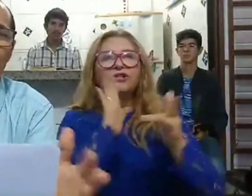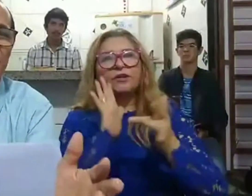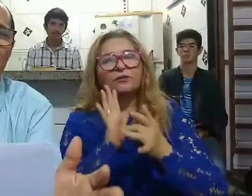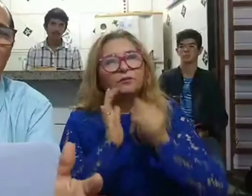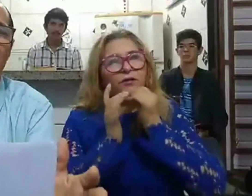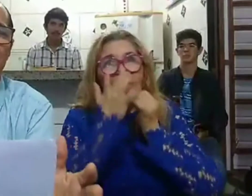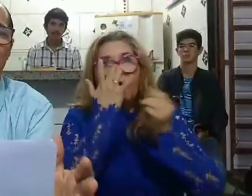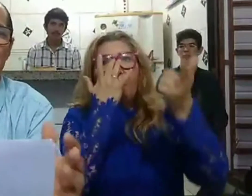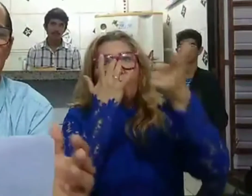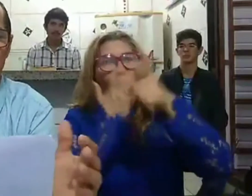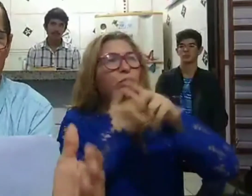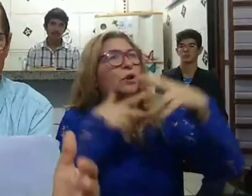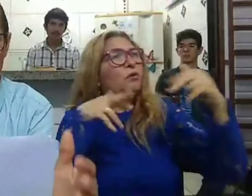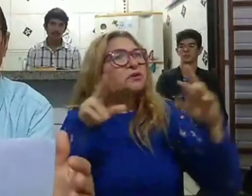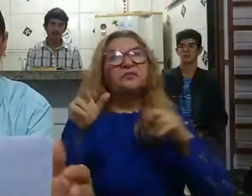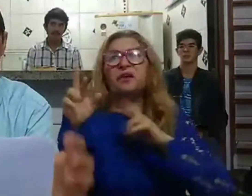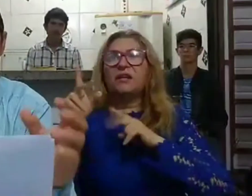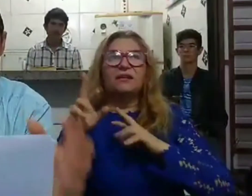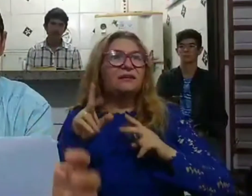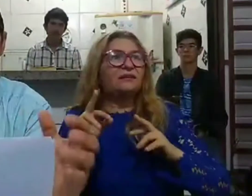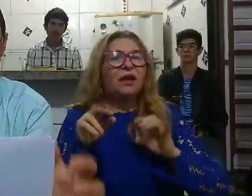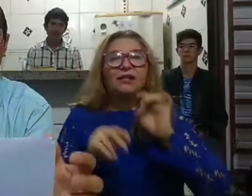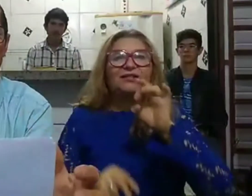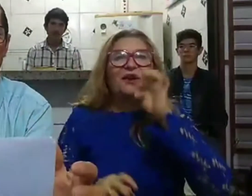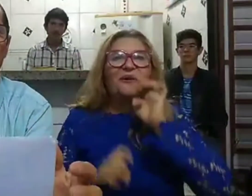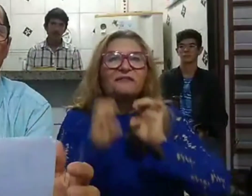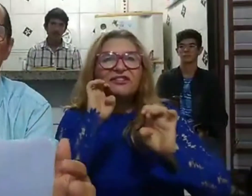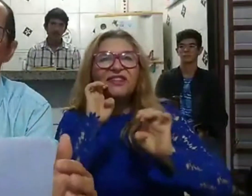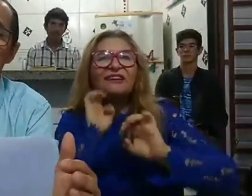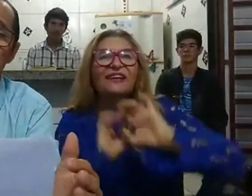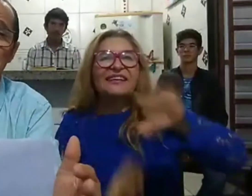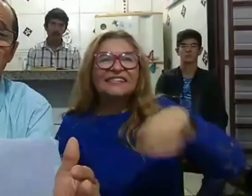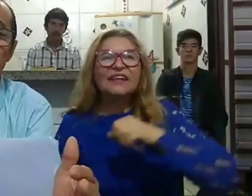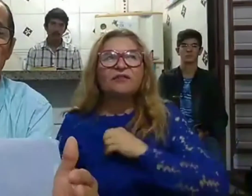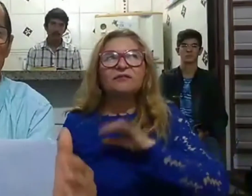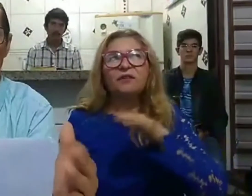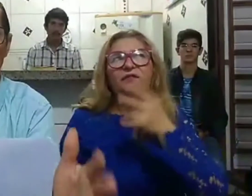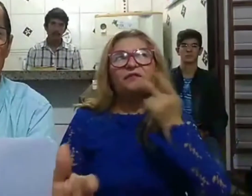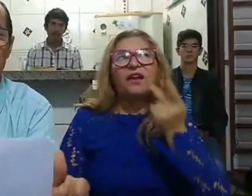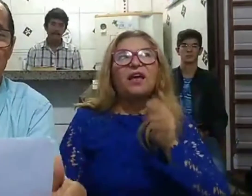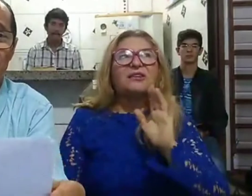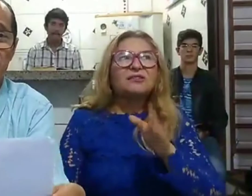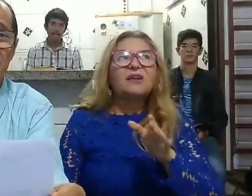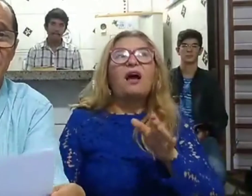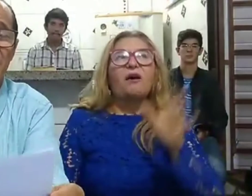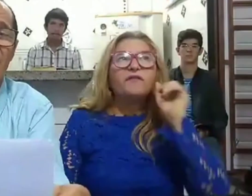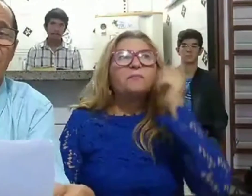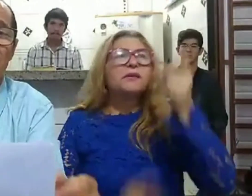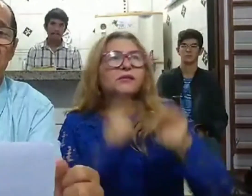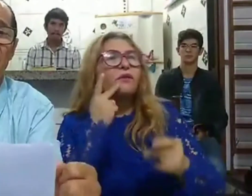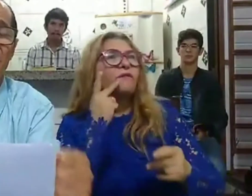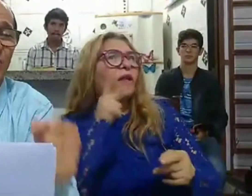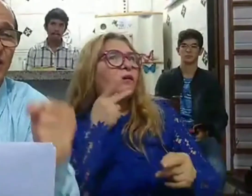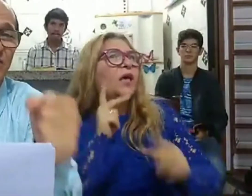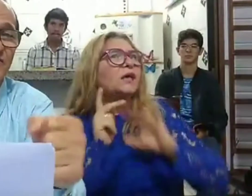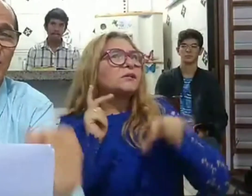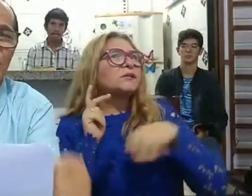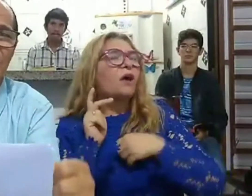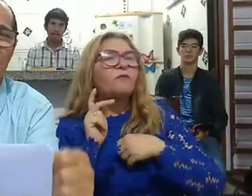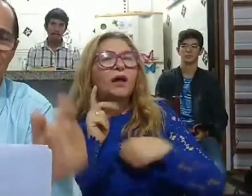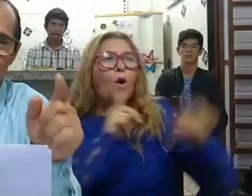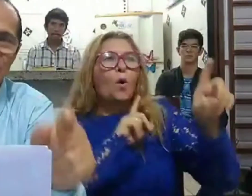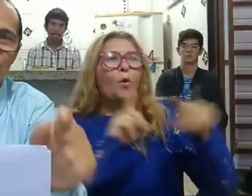nenhuma outra coisa para salvar as pessoas a não ser o evangelho. Talvez você diga, mas eu já ouvi pessoas que foram salvas porque